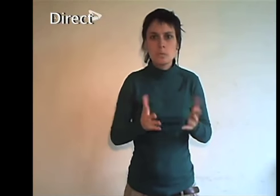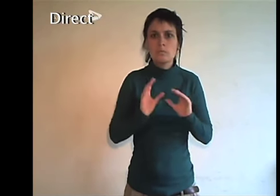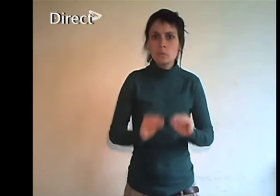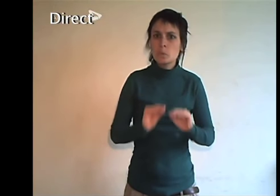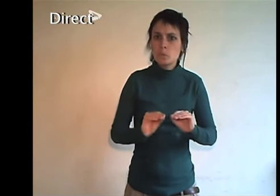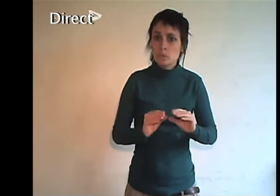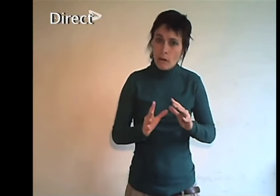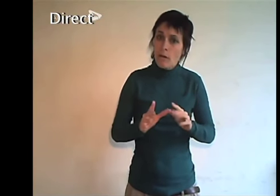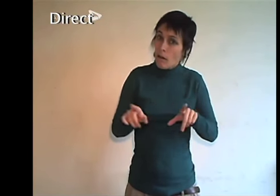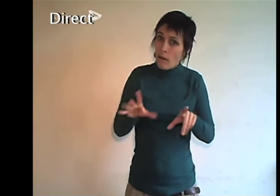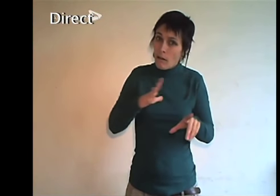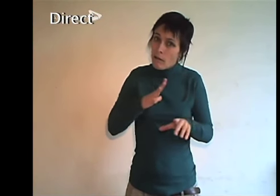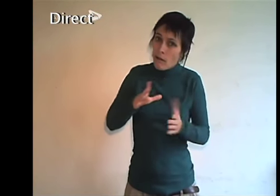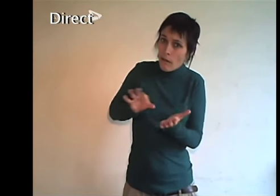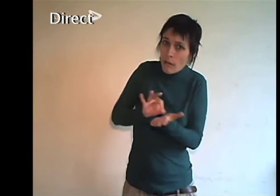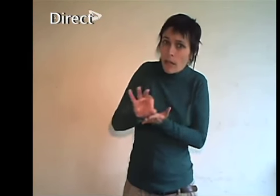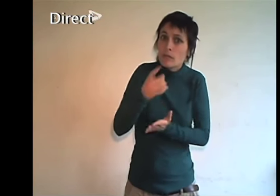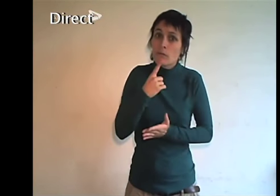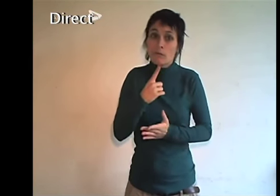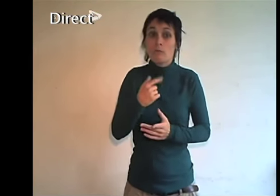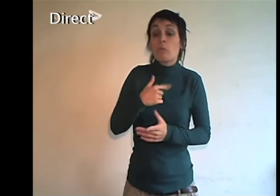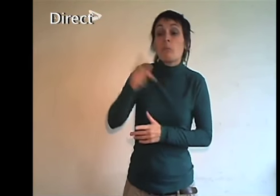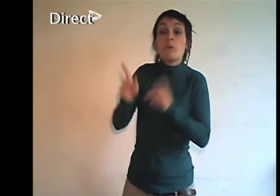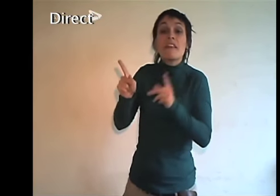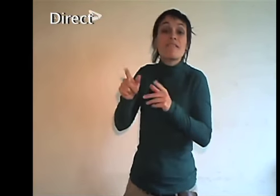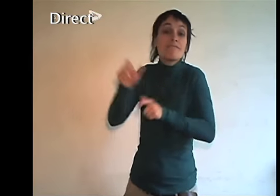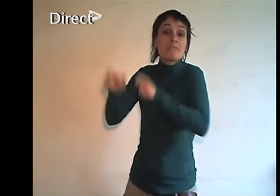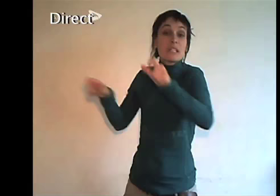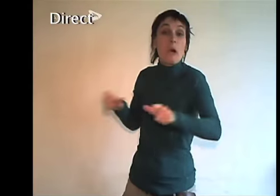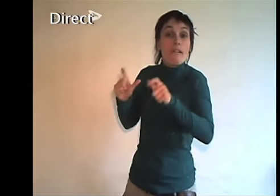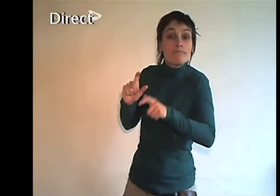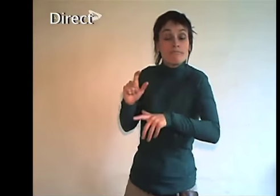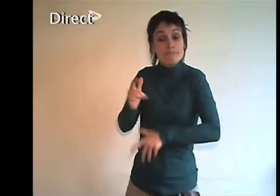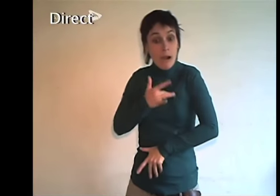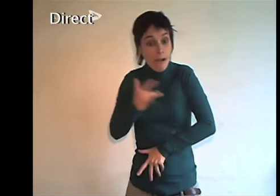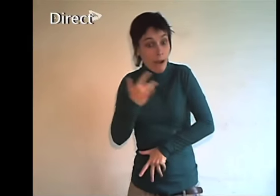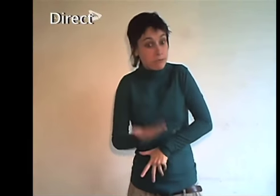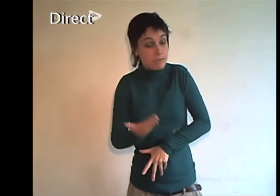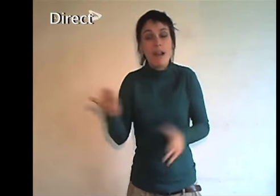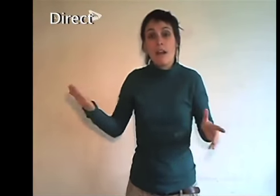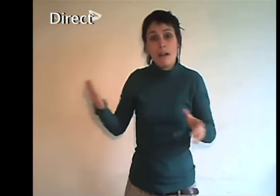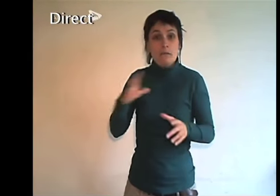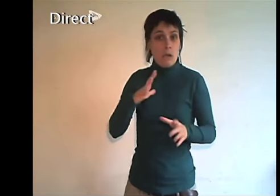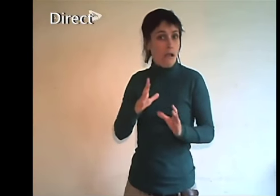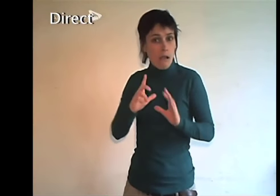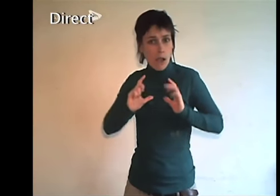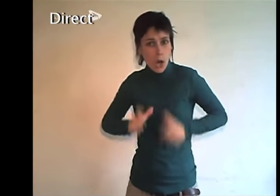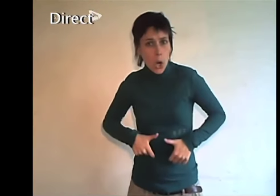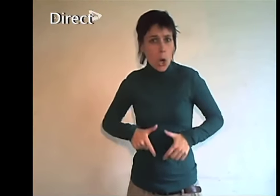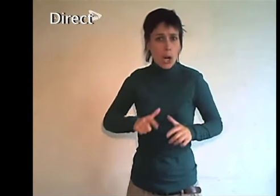de langue des signes. Il y a même des filières. C'est-à-dire, il y a une école. Je dis ça si parmi nos auditeurs, nos auditrices, il y en a que le sujet